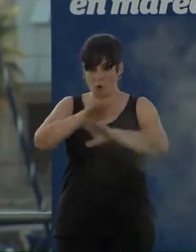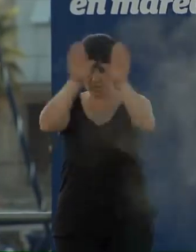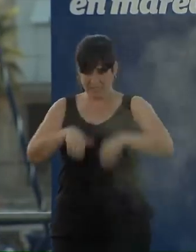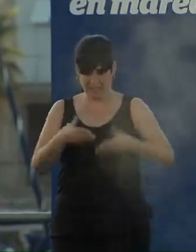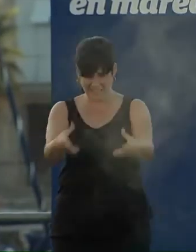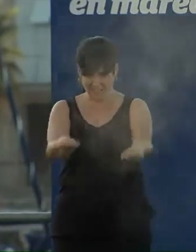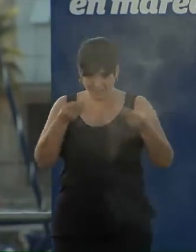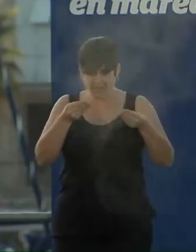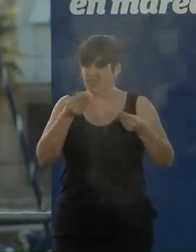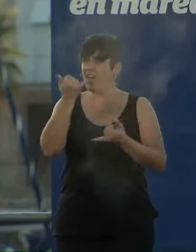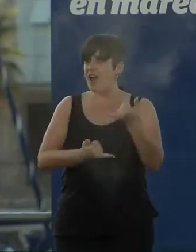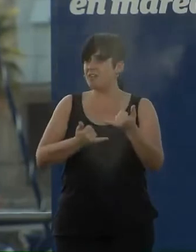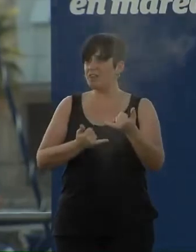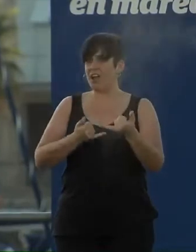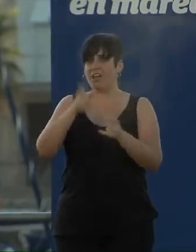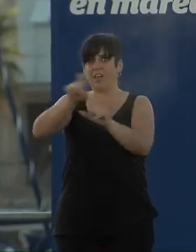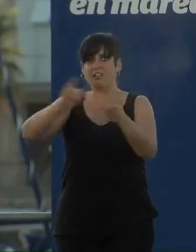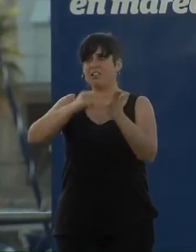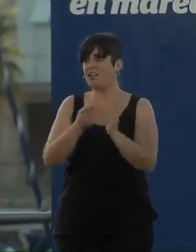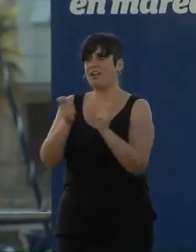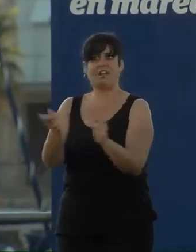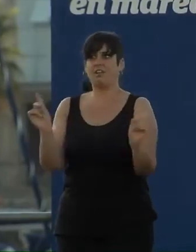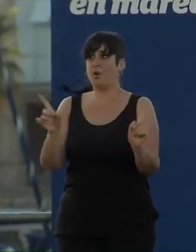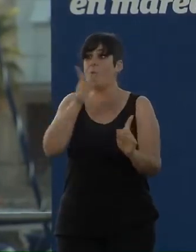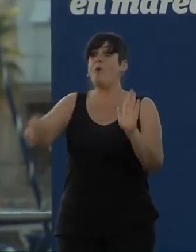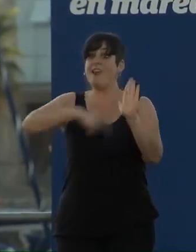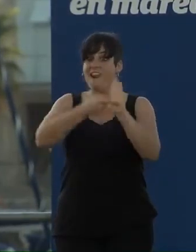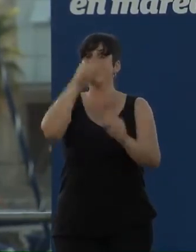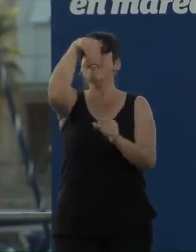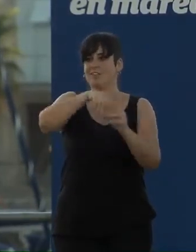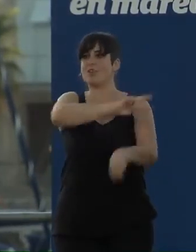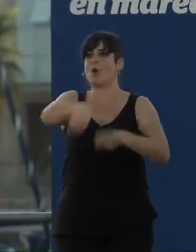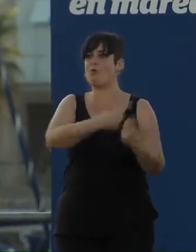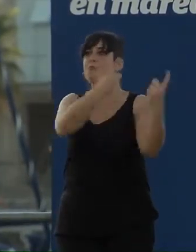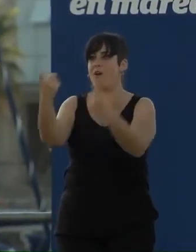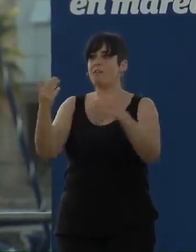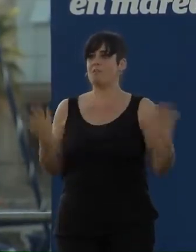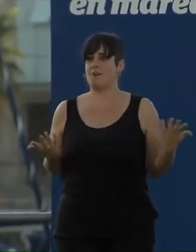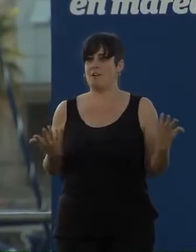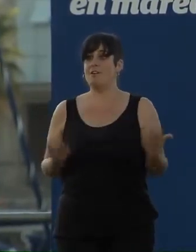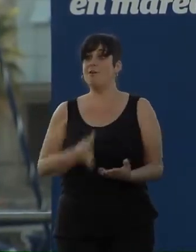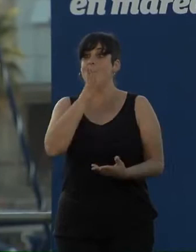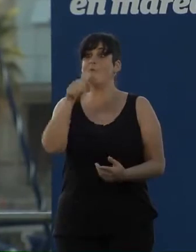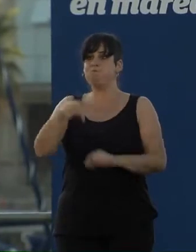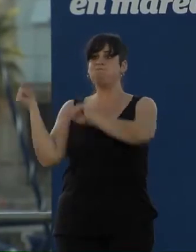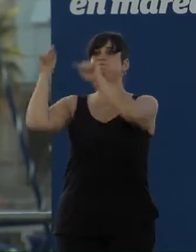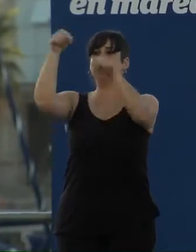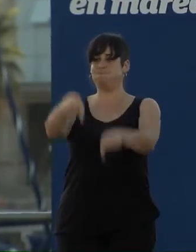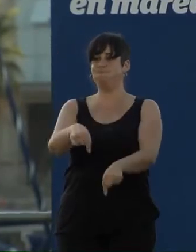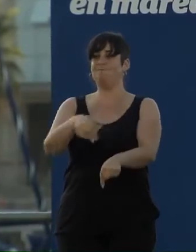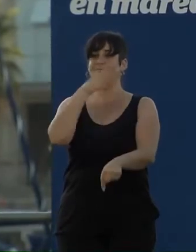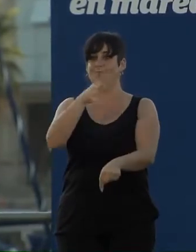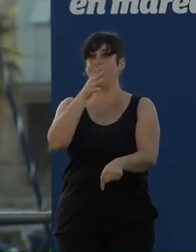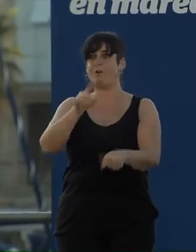que no podían remediar os problemas da porque había que cambiar as leis había que cambiar as leis e poro estamos aquí porque hay que